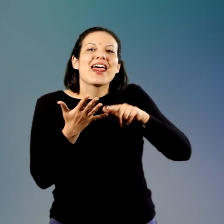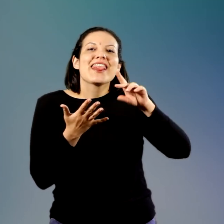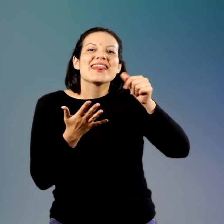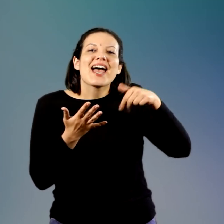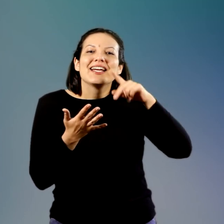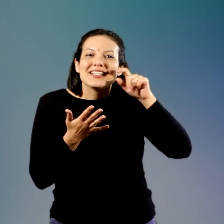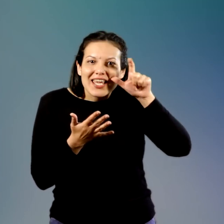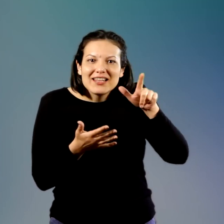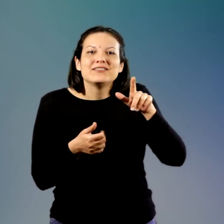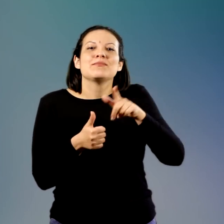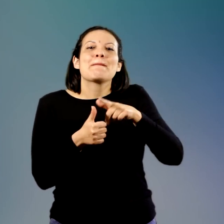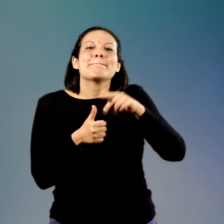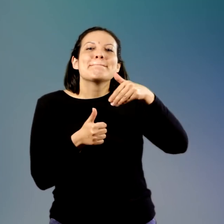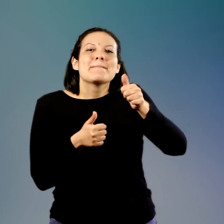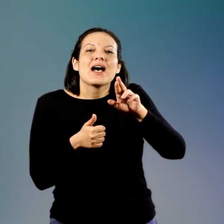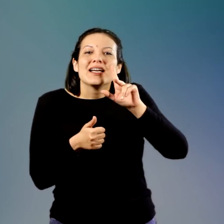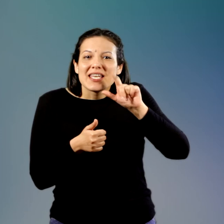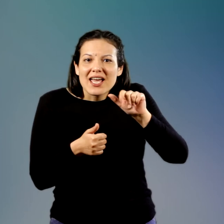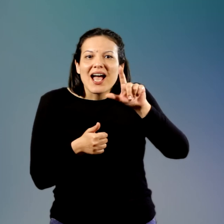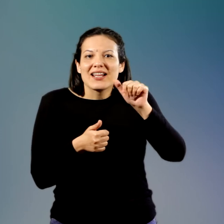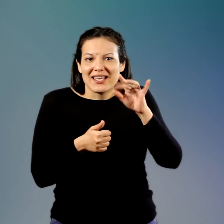daniel y maría clara